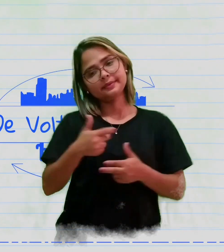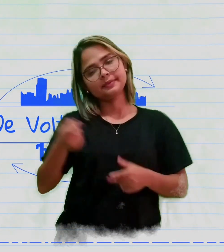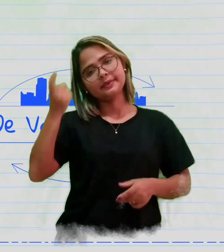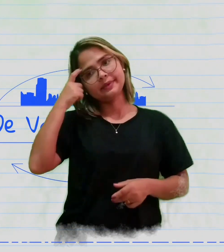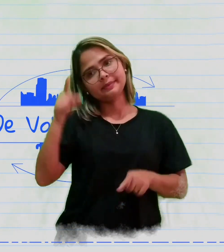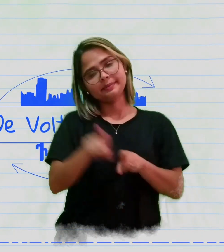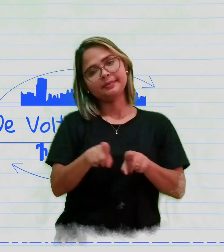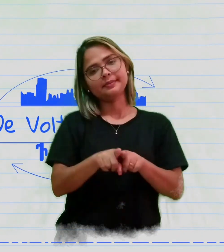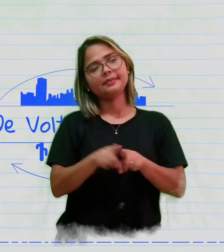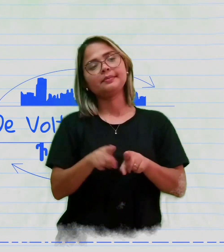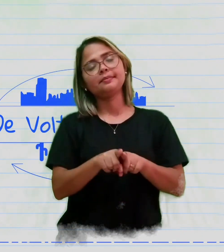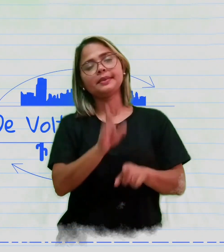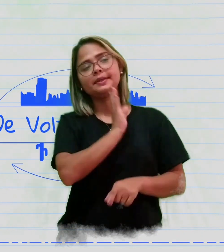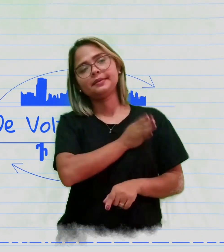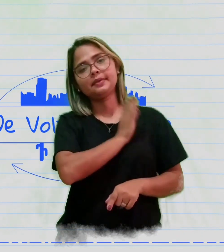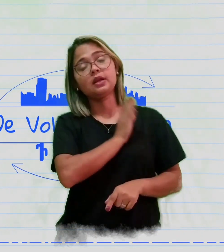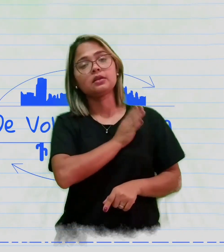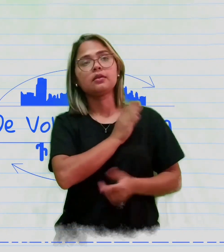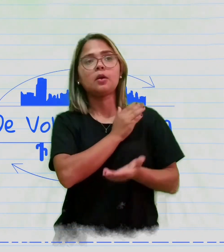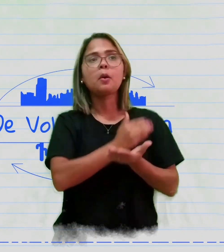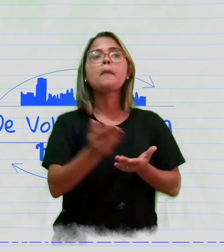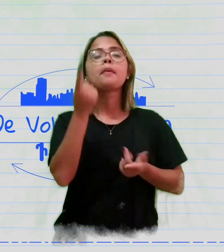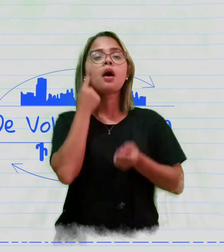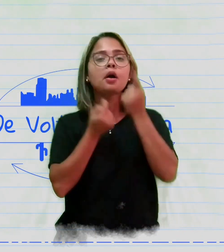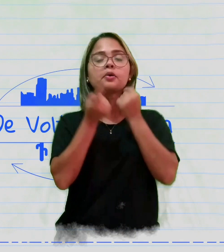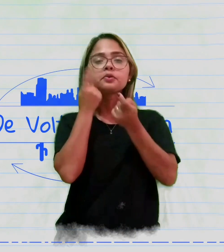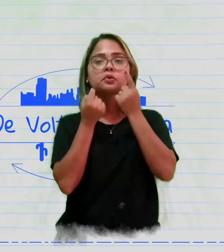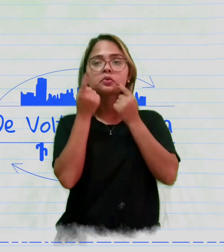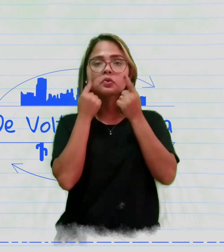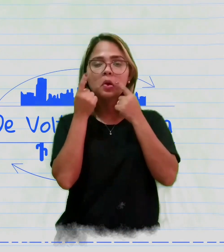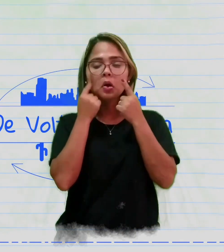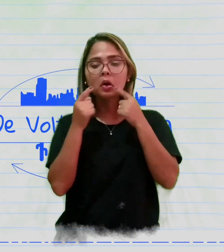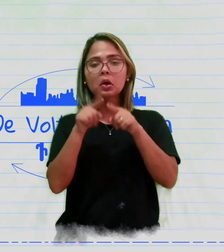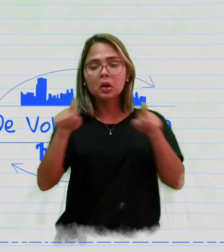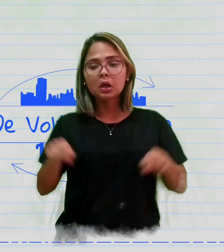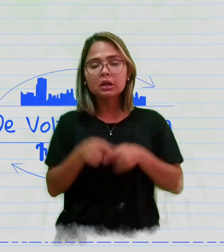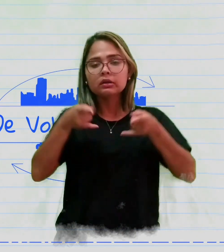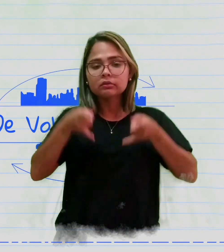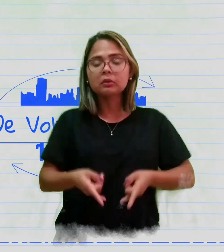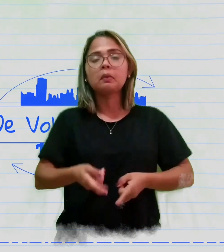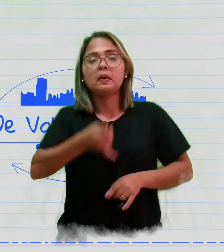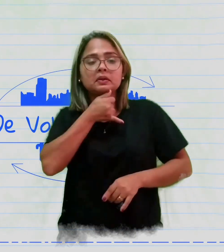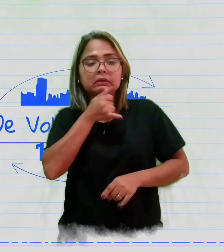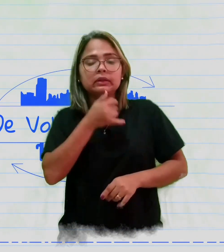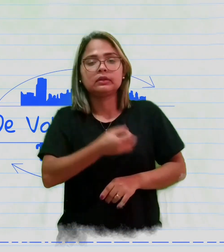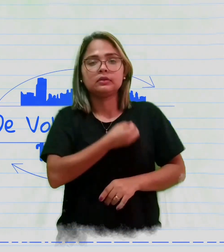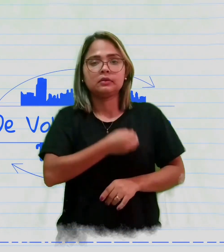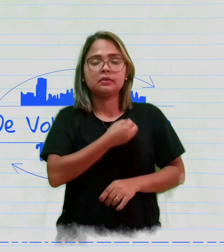Exatamente. Então, assim, a tia não, a madrinha, né? Perfeitas. E, assim, como essa história se construiu partindo